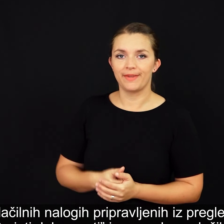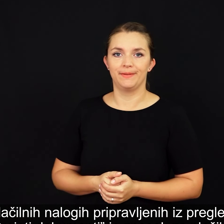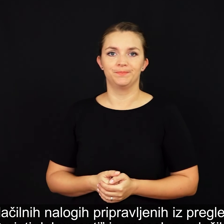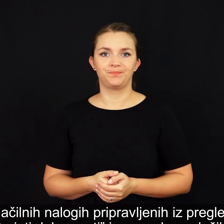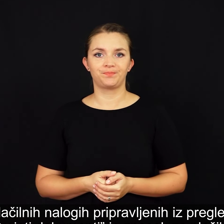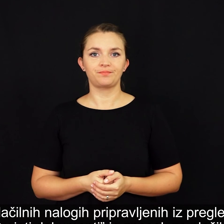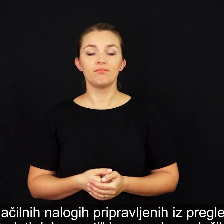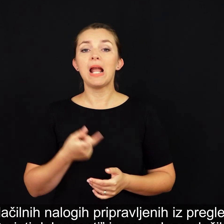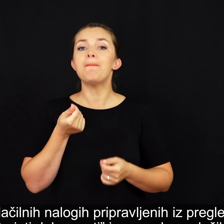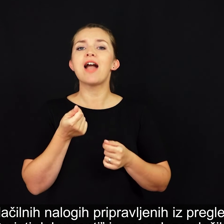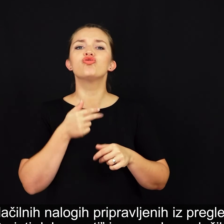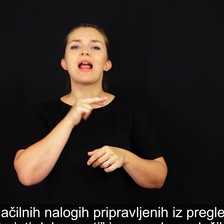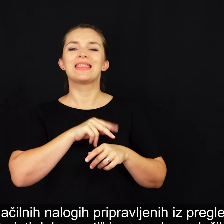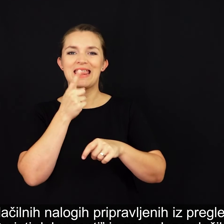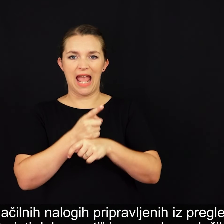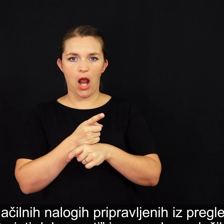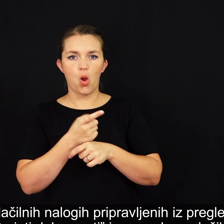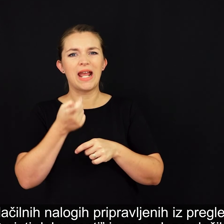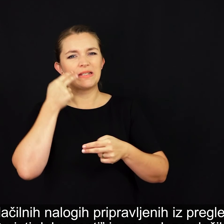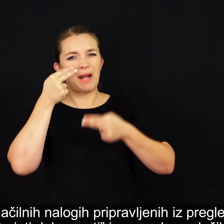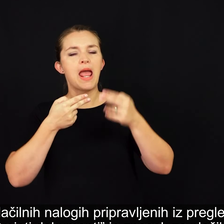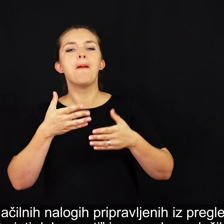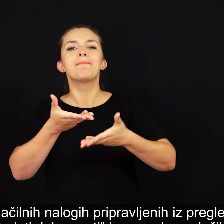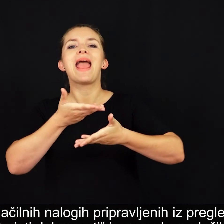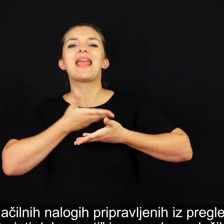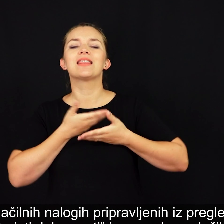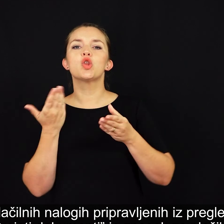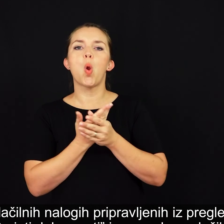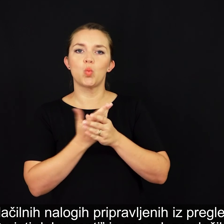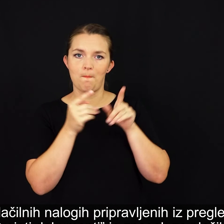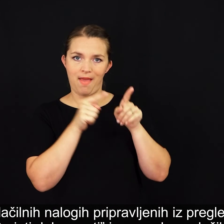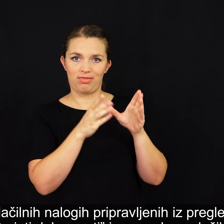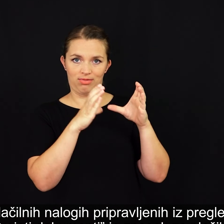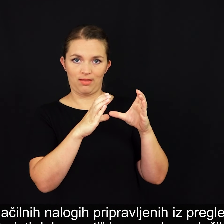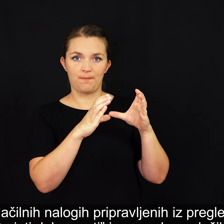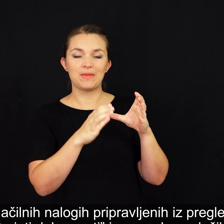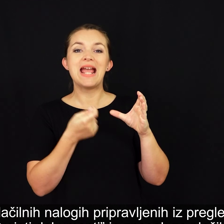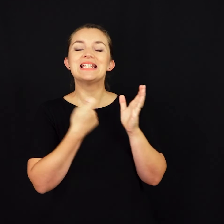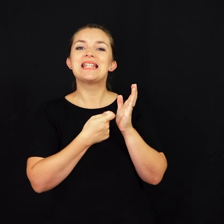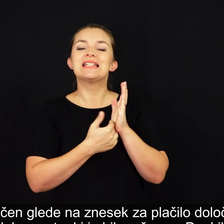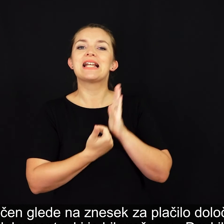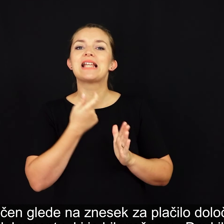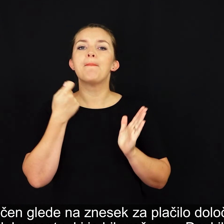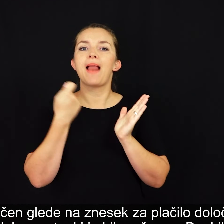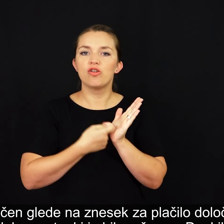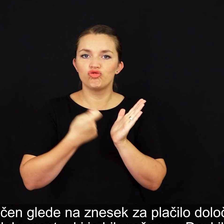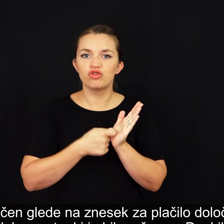nalogih, pripravljenih iz pregleda Prejeti dokumenti, je znesek za plačilo določen glede na znesek